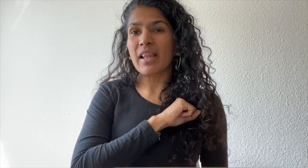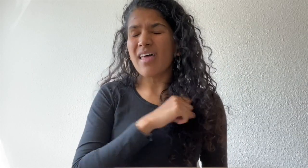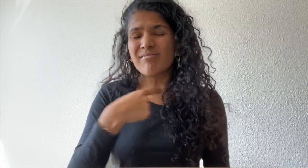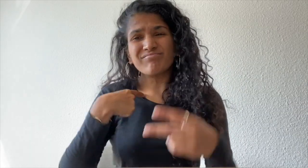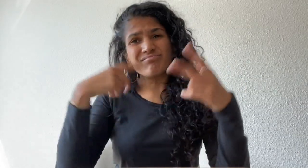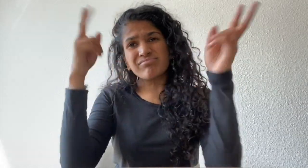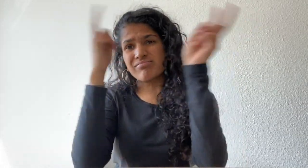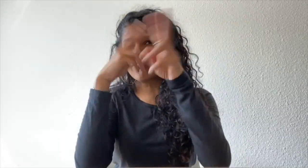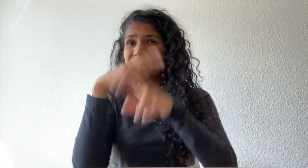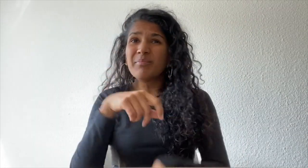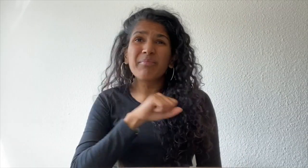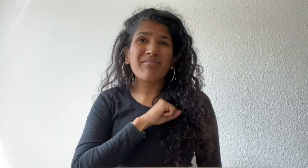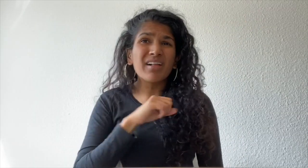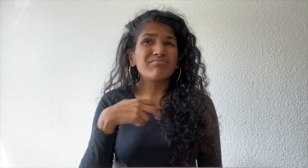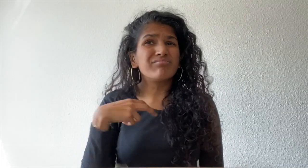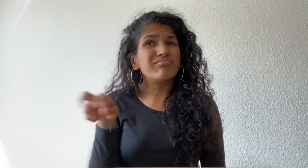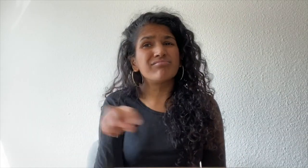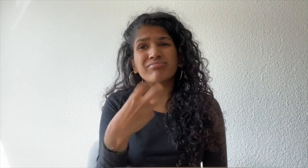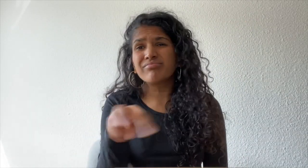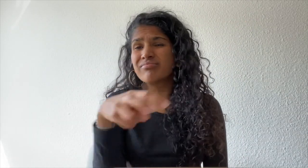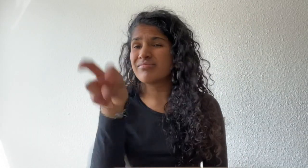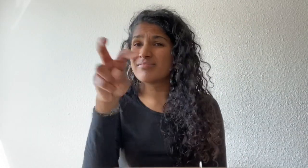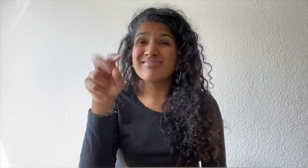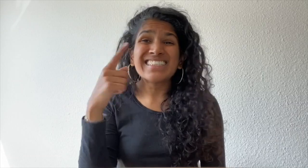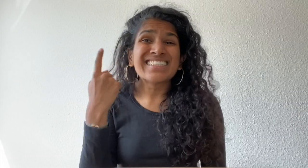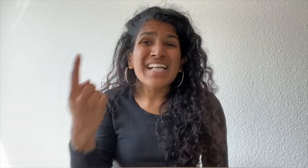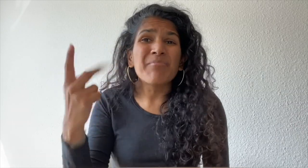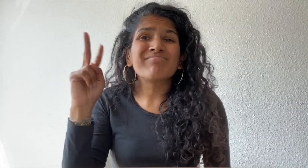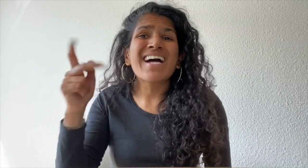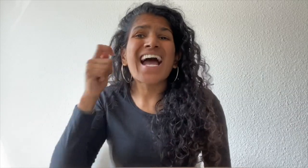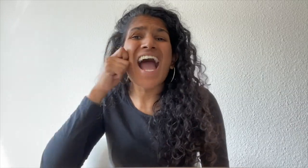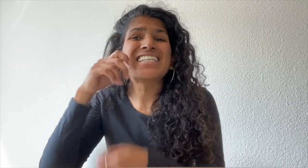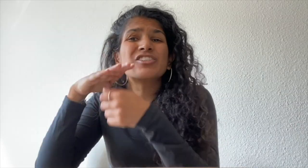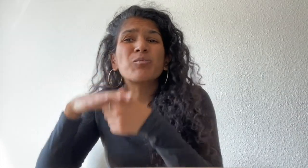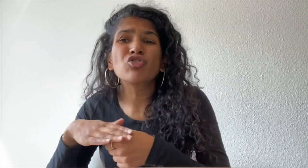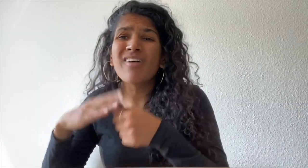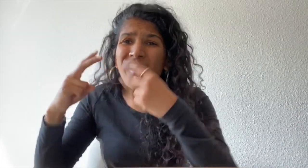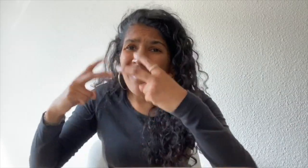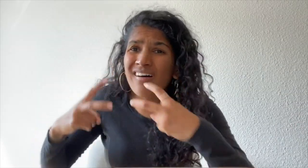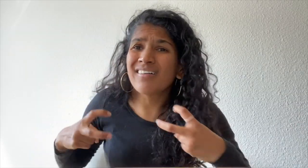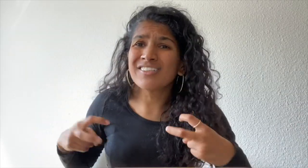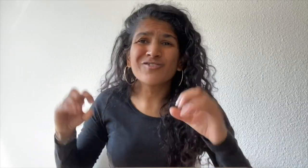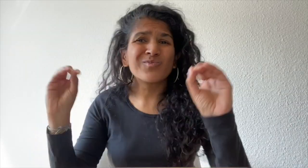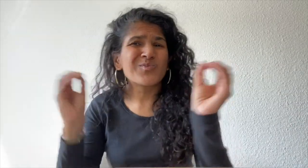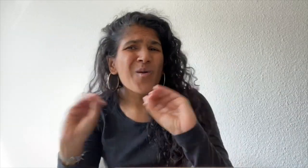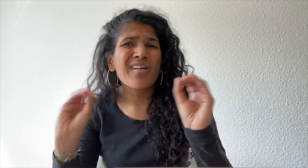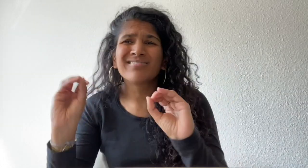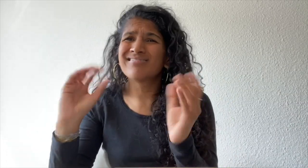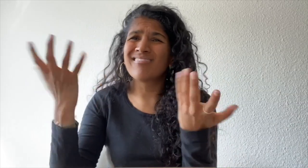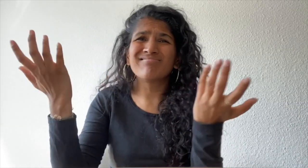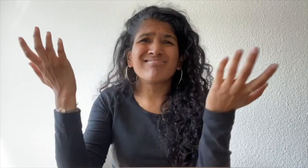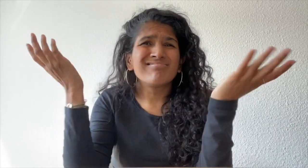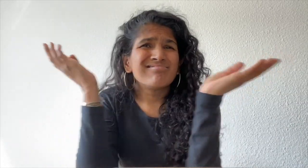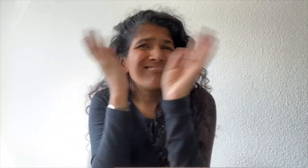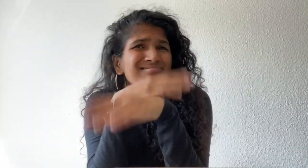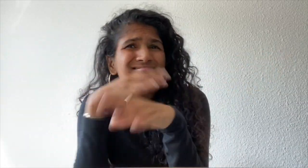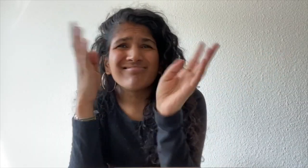einschlägige Diskriminierungserfahrung machen. Daher wandeln sie durch ihr Leben, ohne jegliche Ahnung von ihren Privilegien zu